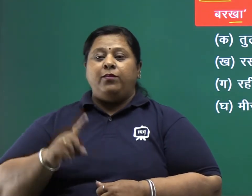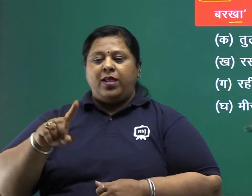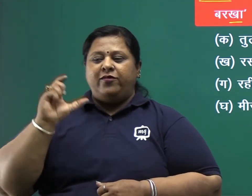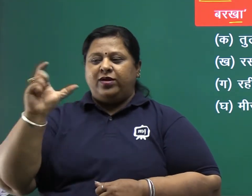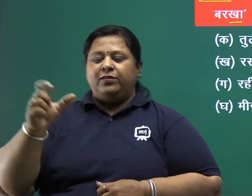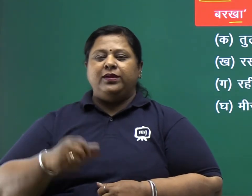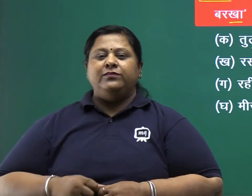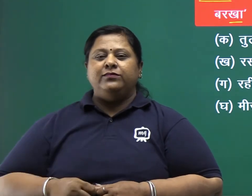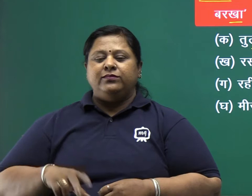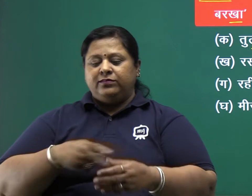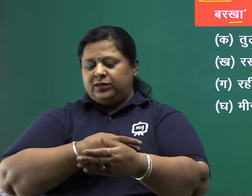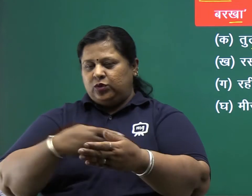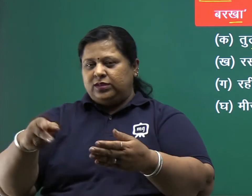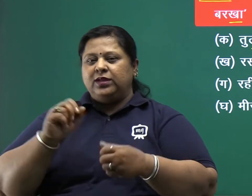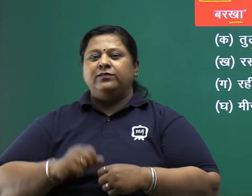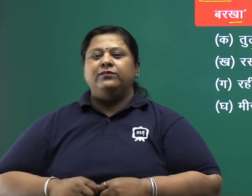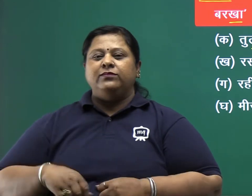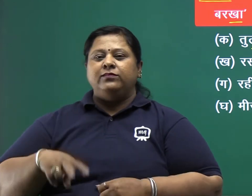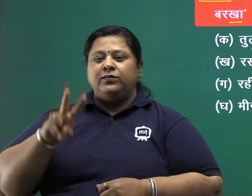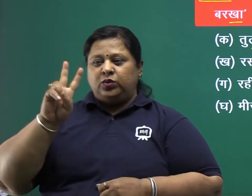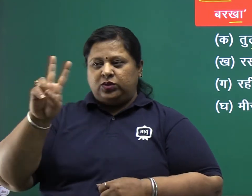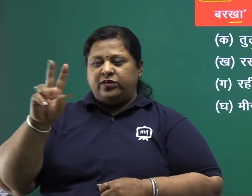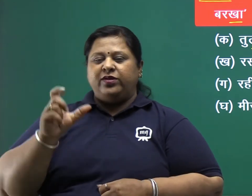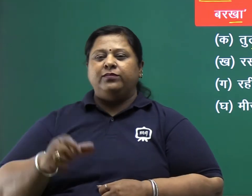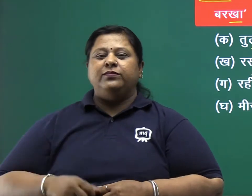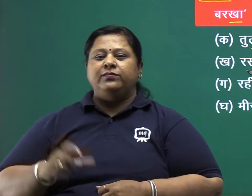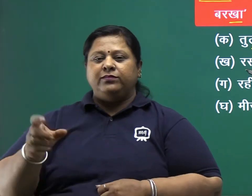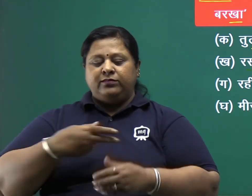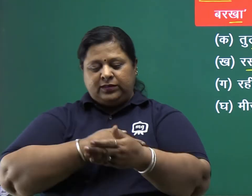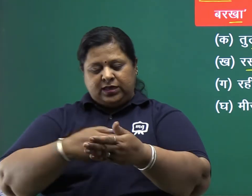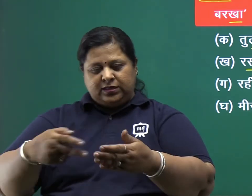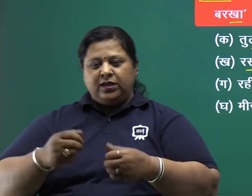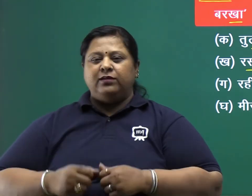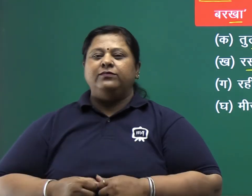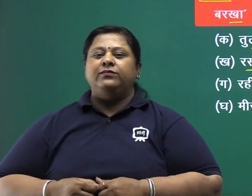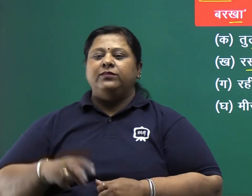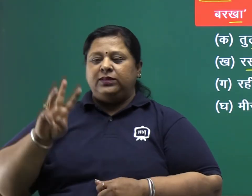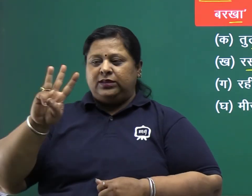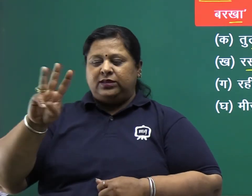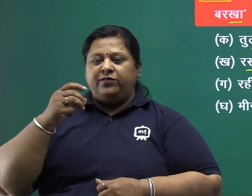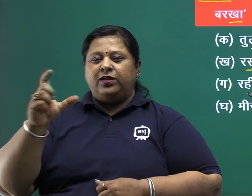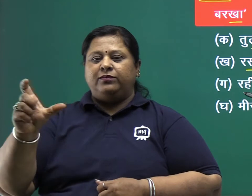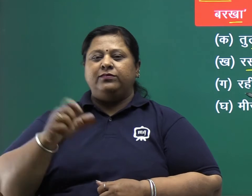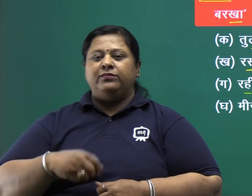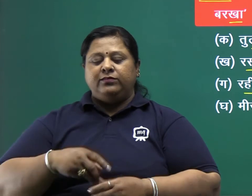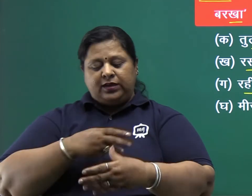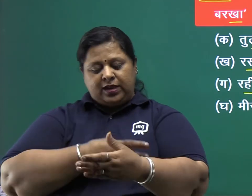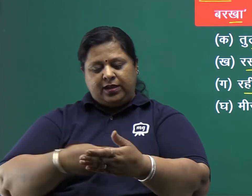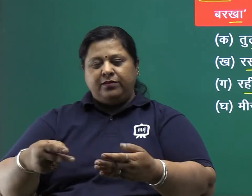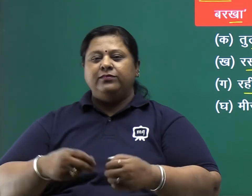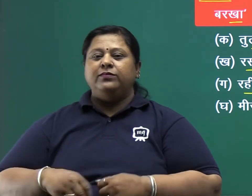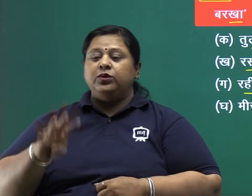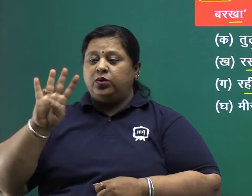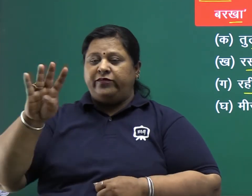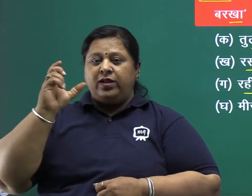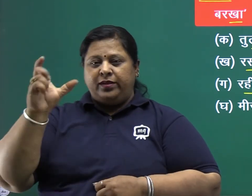पहला विकल्प है तुलसीदास, दूसरा विकल्प रसखान, तीसरा विकल्प रहीम